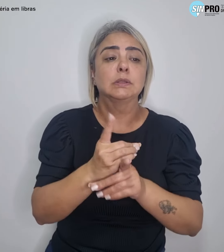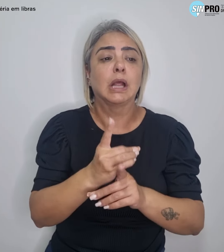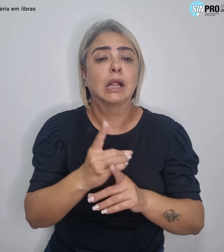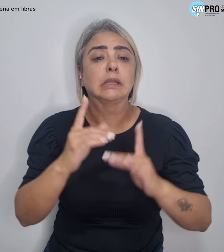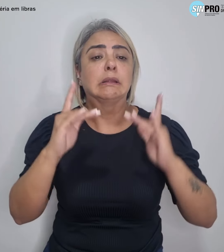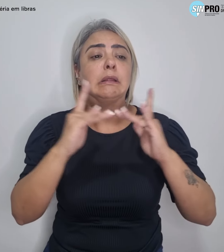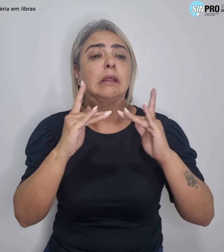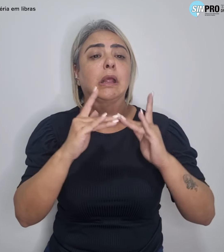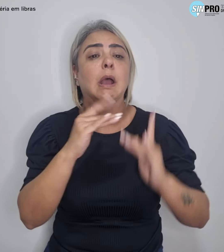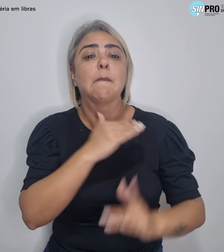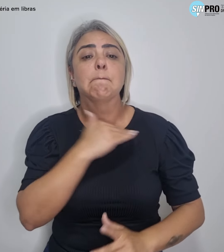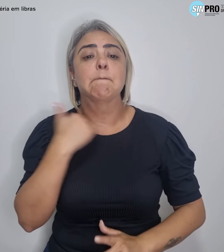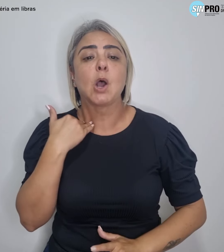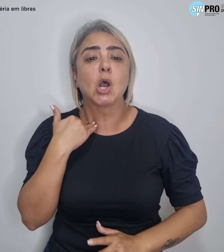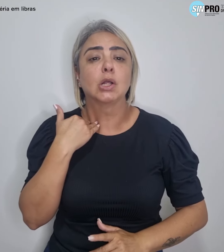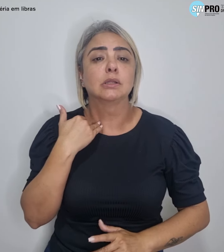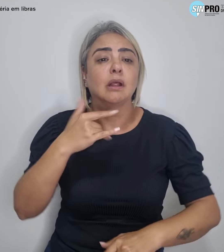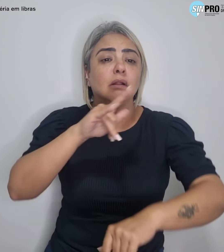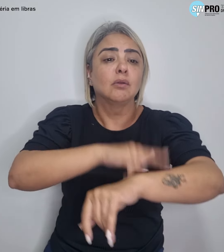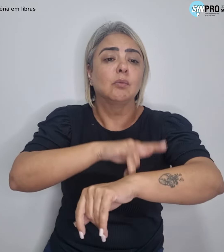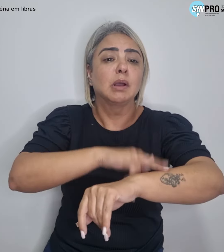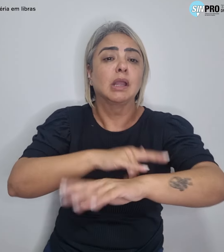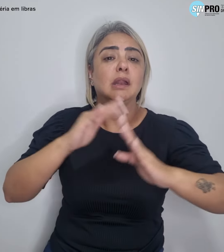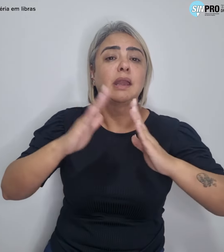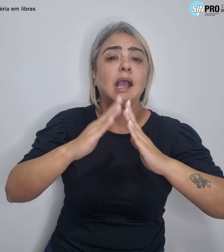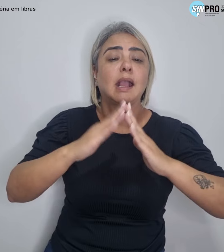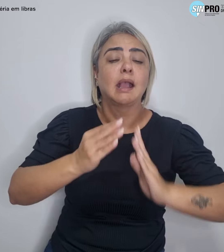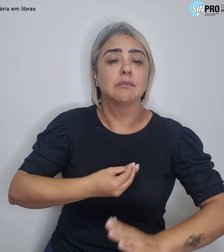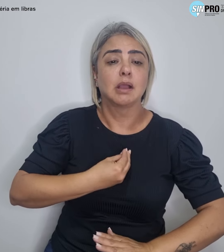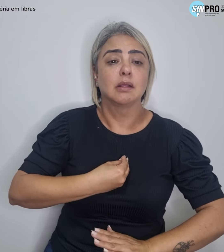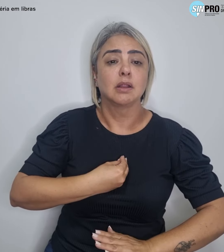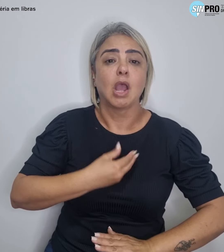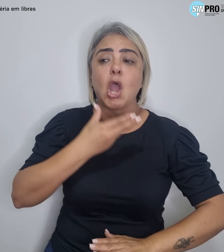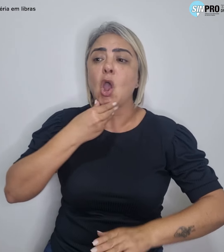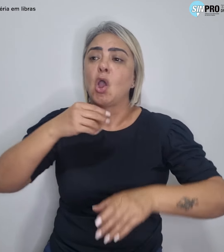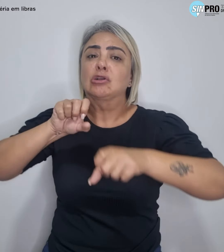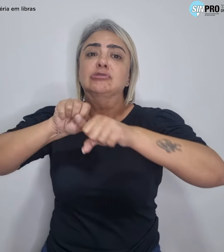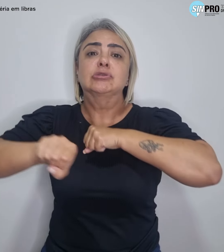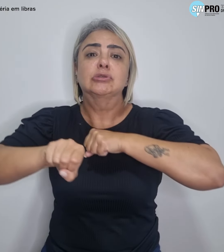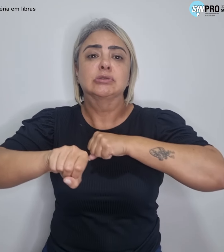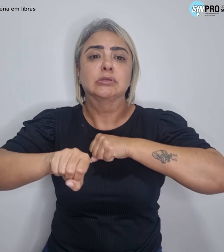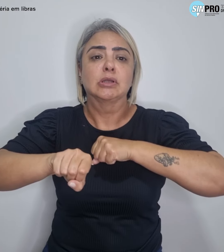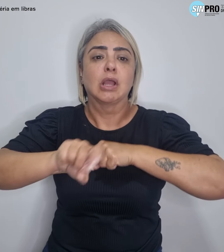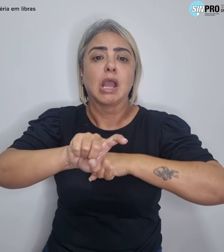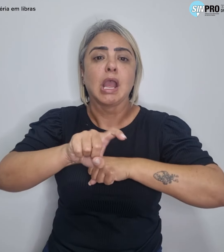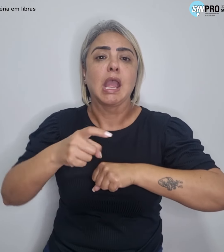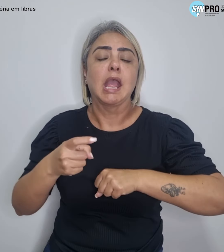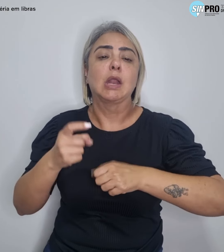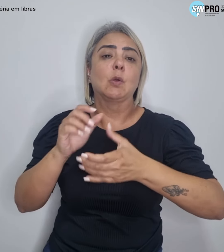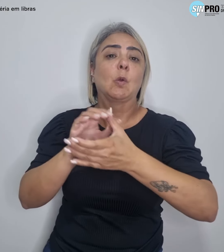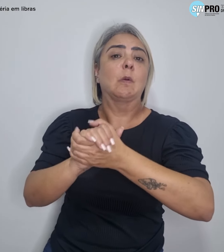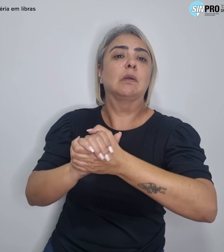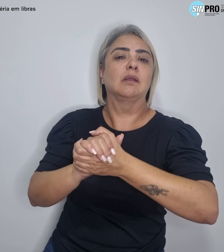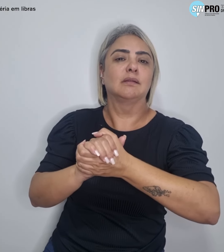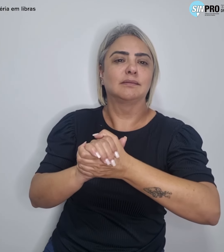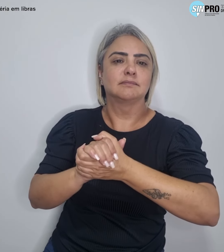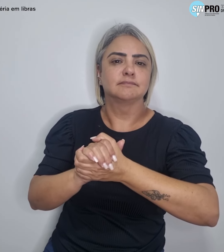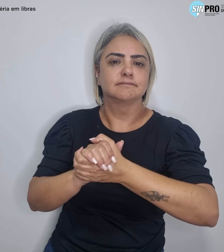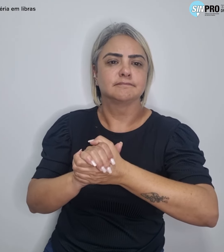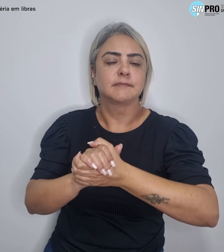no chão do banheiro da casa onde morava. O assassino, confesso, era seu companheiro e está preso.